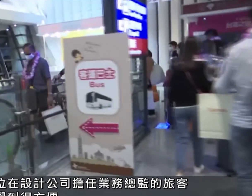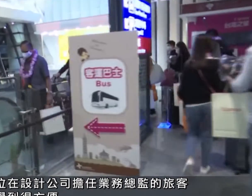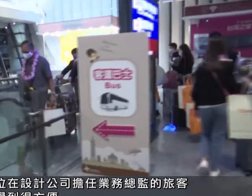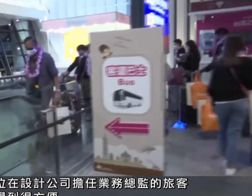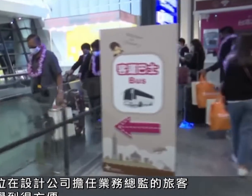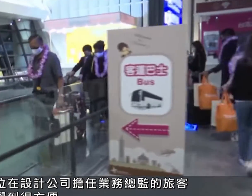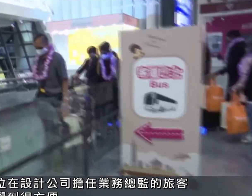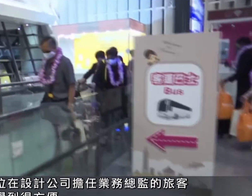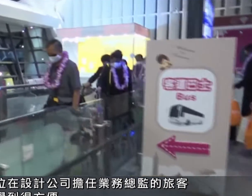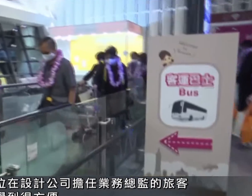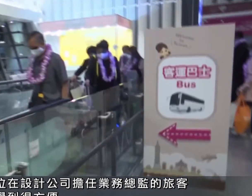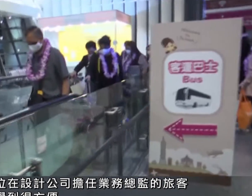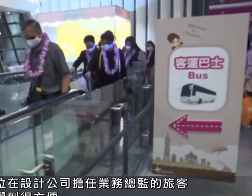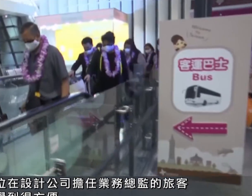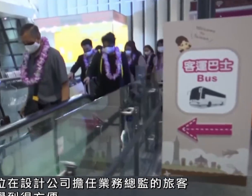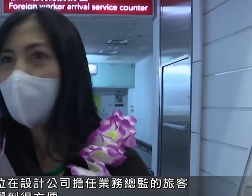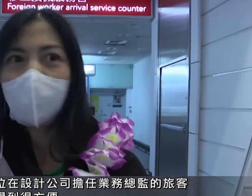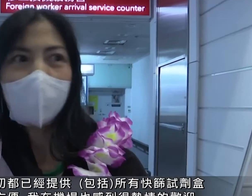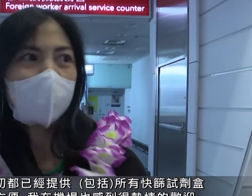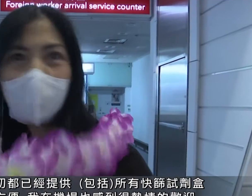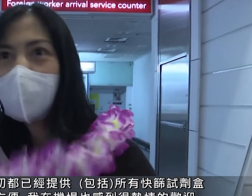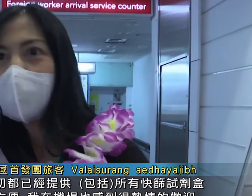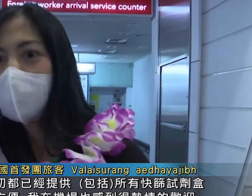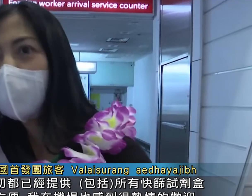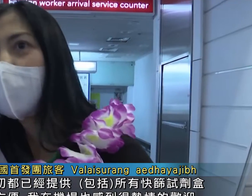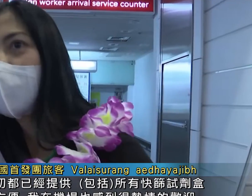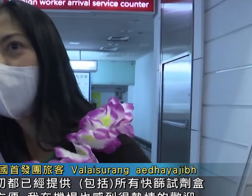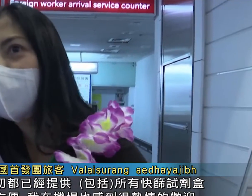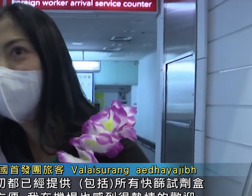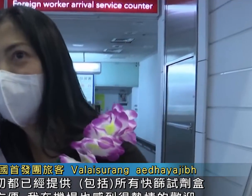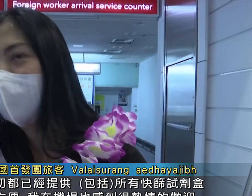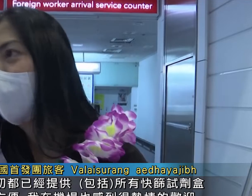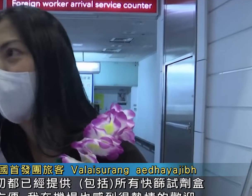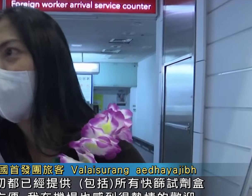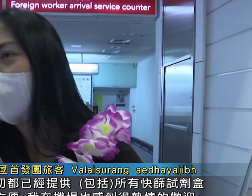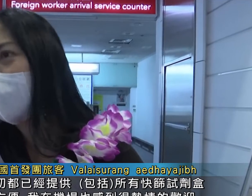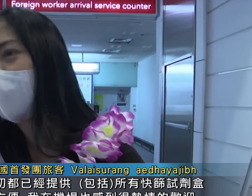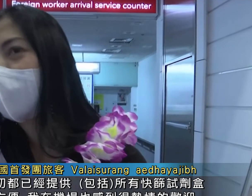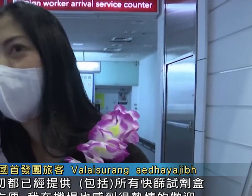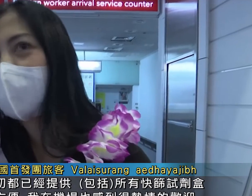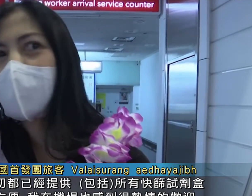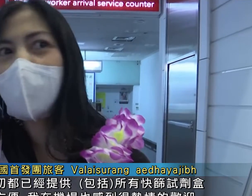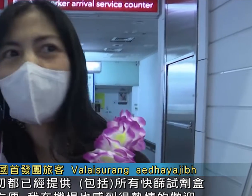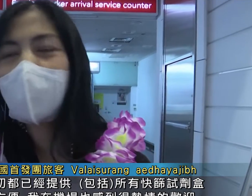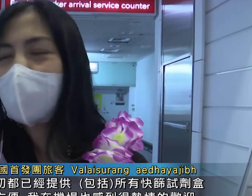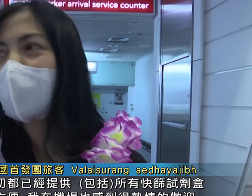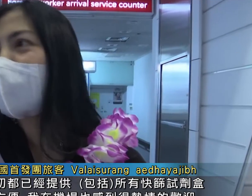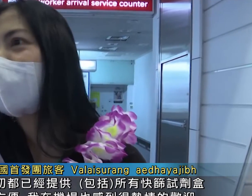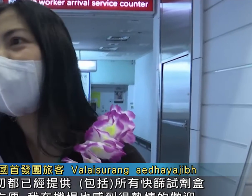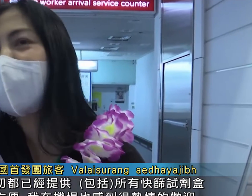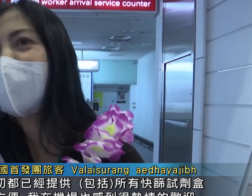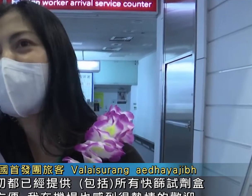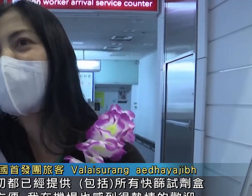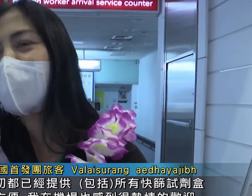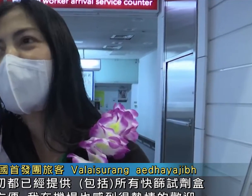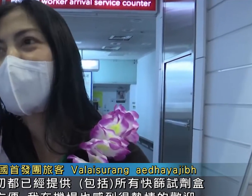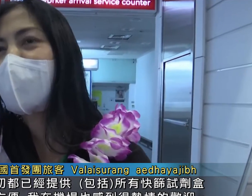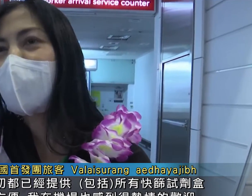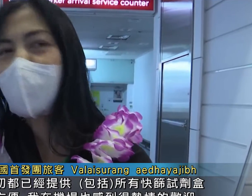的旅客感觉到很方便。 And everything has been provided, you know, all the test kit. So I think it's very